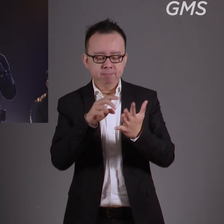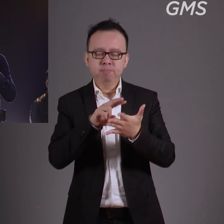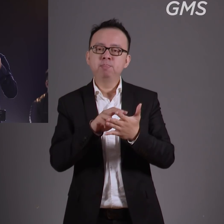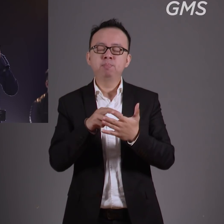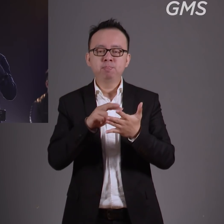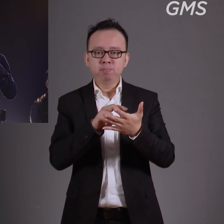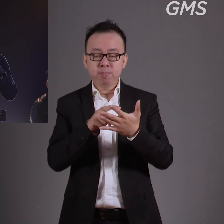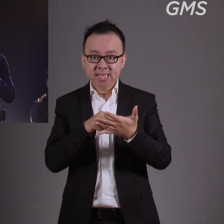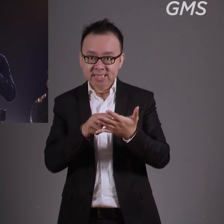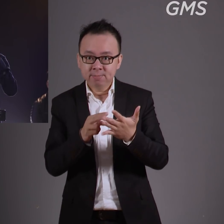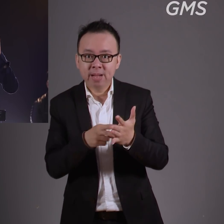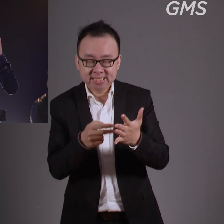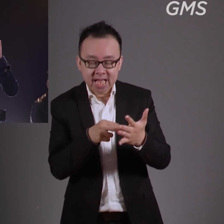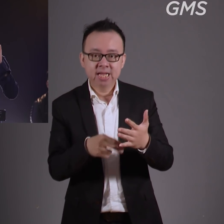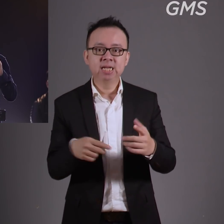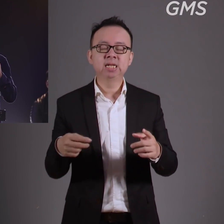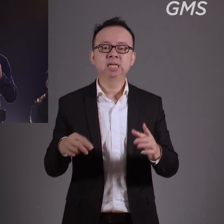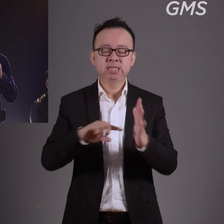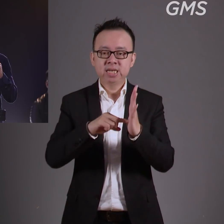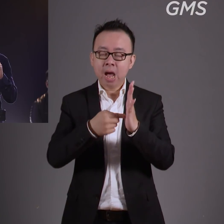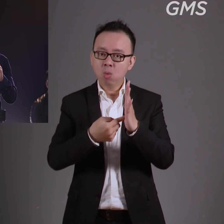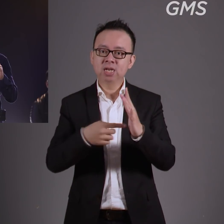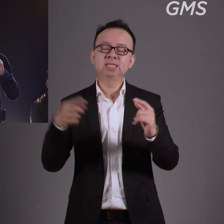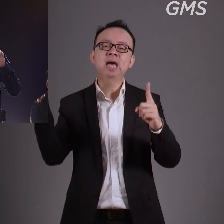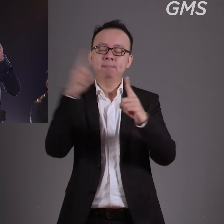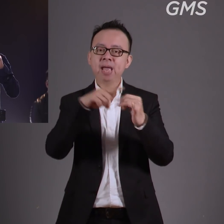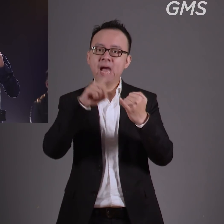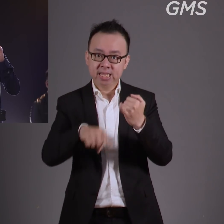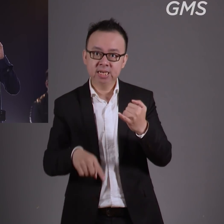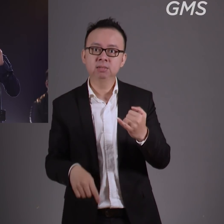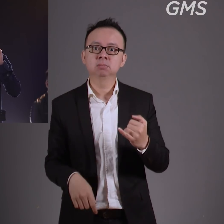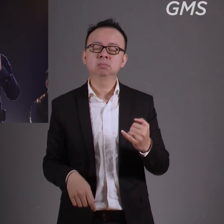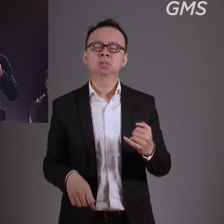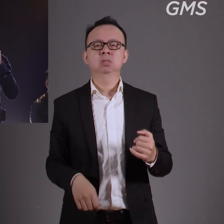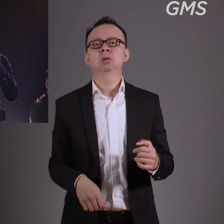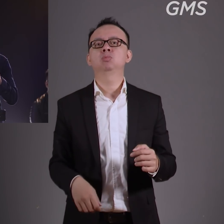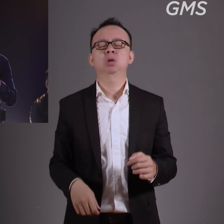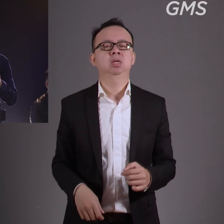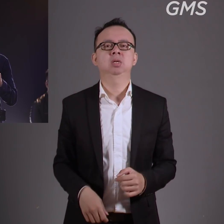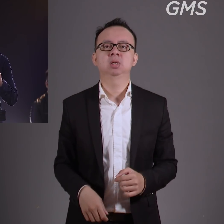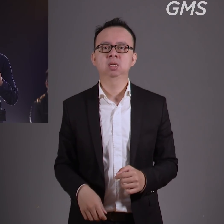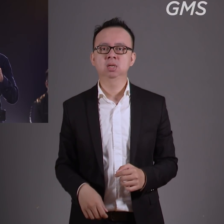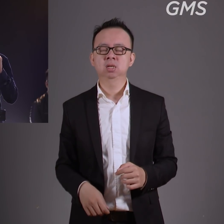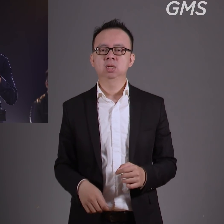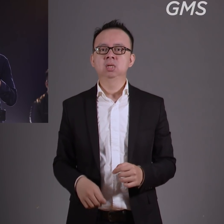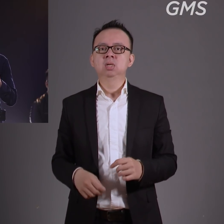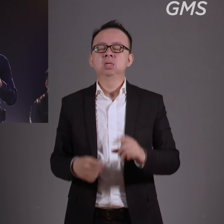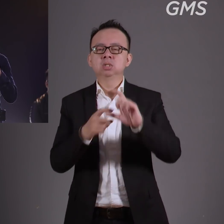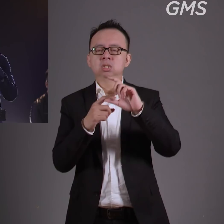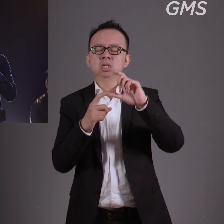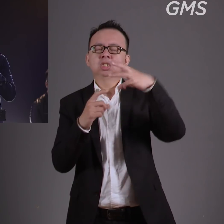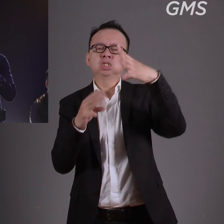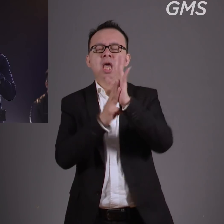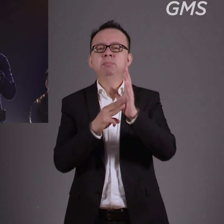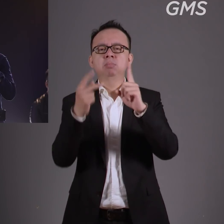Kenan, dan sebagainya, Henok, Metusala, sampai yang salah, sampai yang Ham, Put, Kanaan, Nimrod, segala sesuatu.